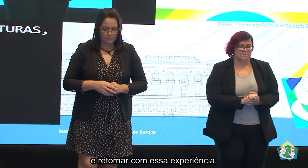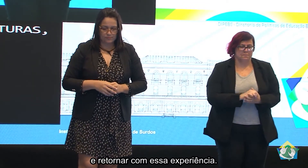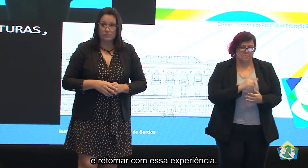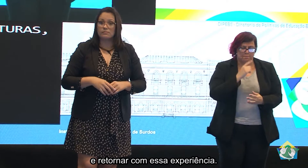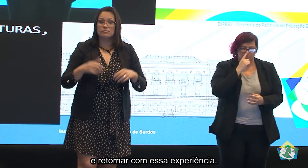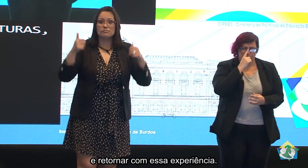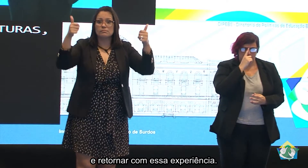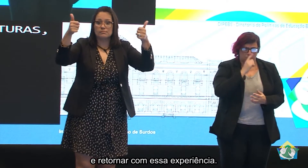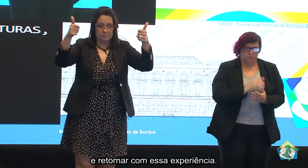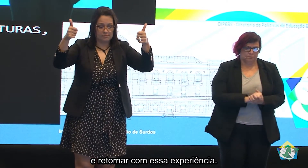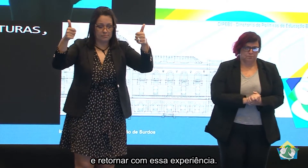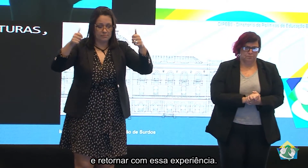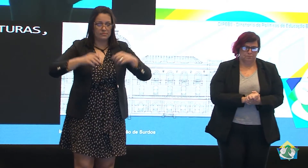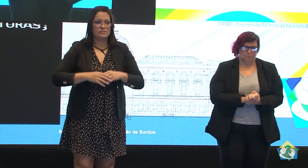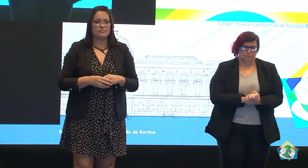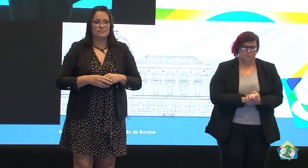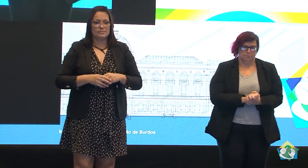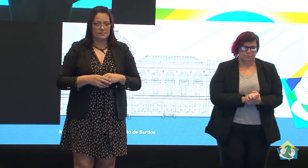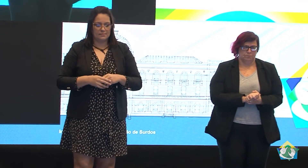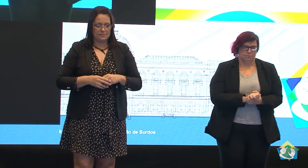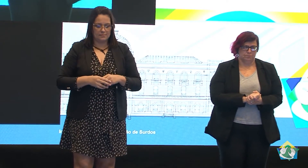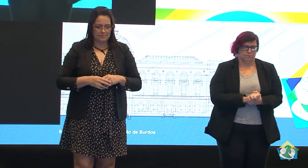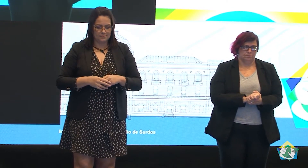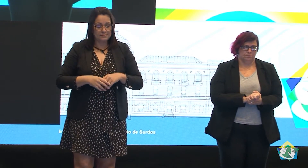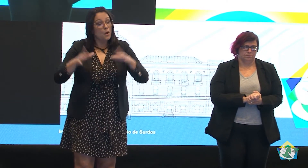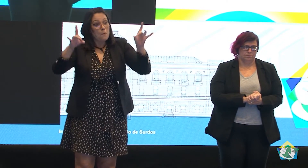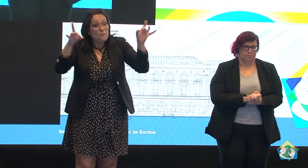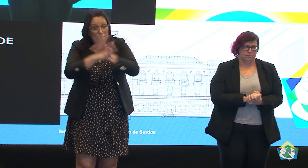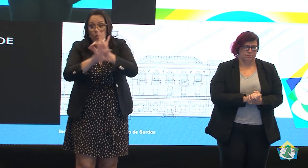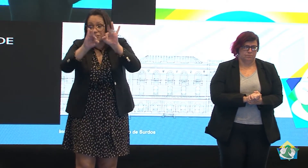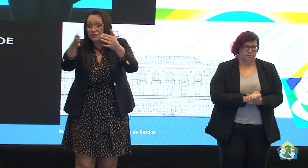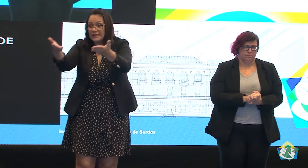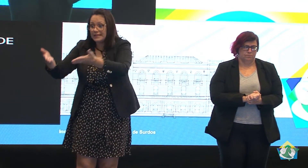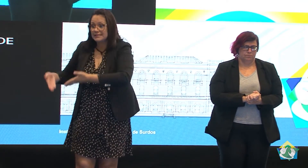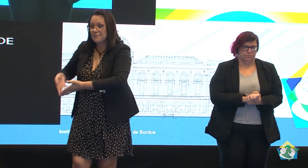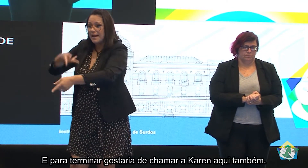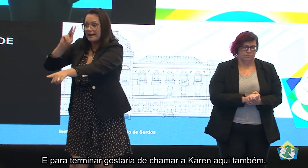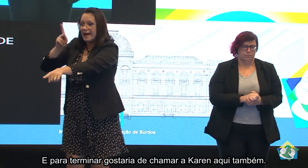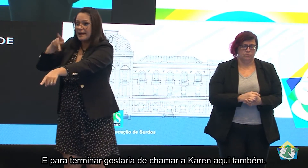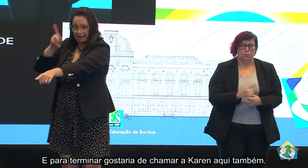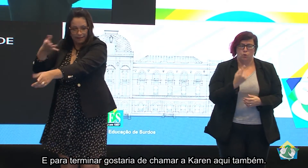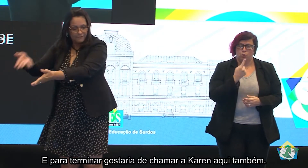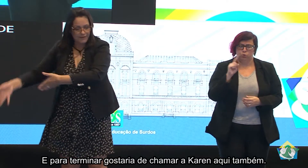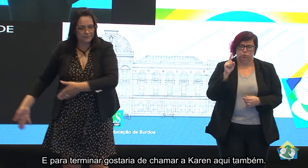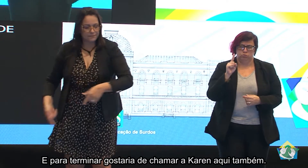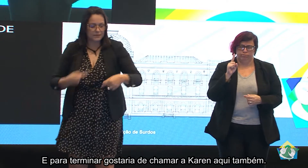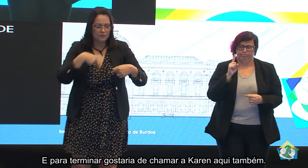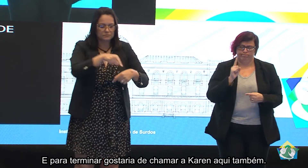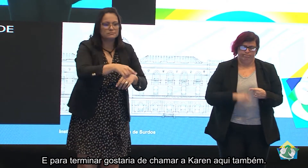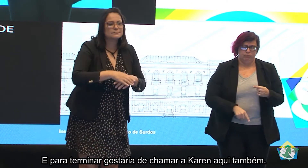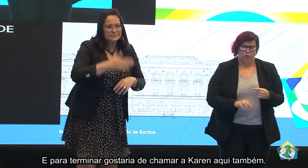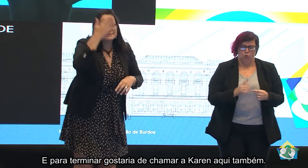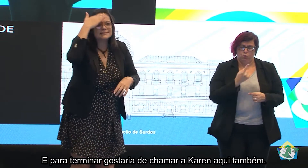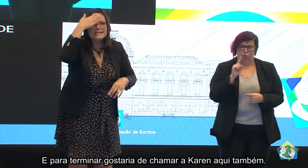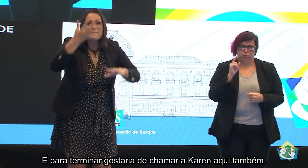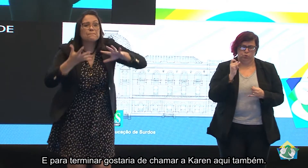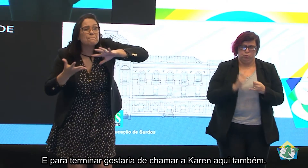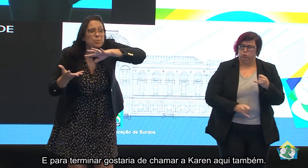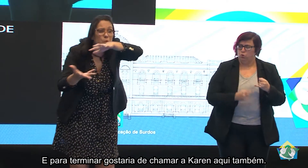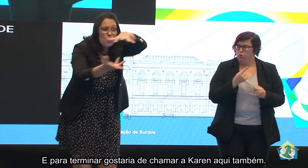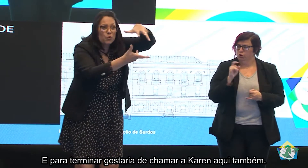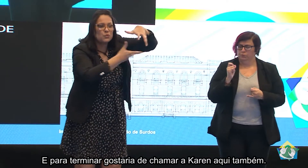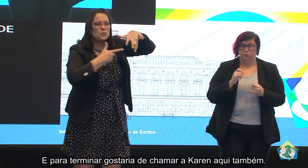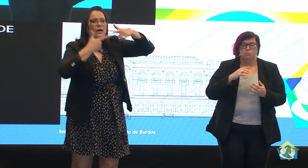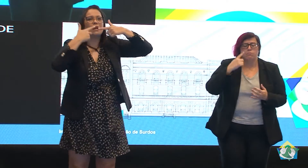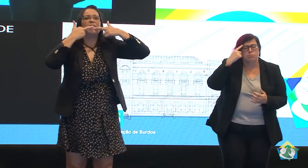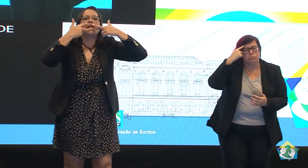essa experiência. Pode passar, por favor? E aí, para terminar, eu gostaria de chamar a Karen aqui